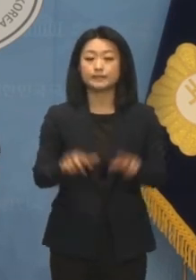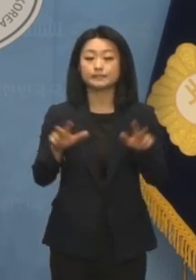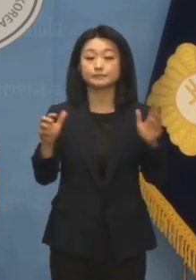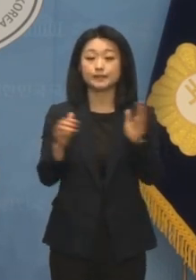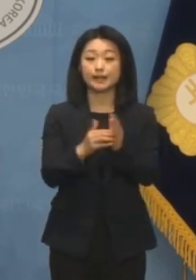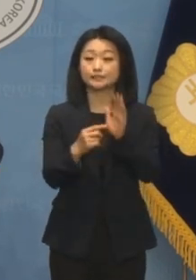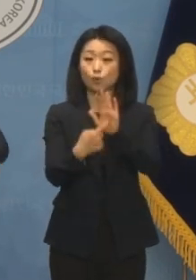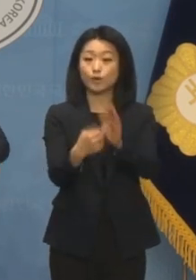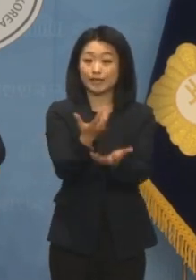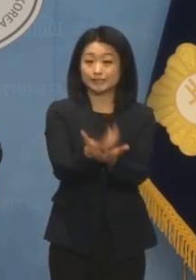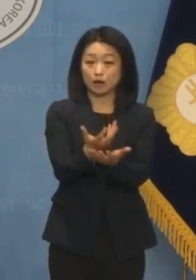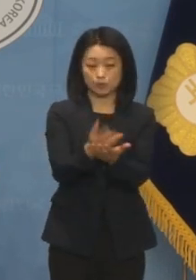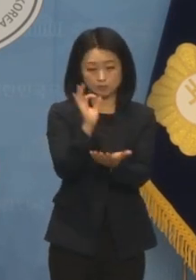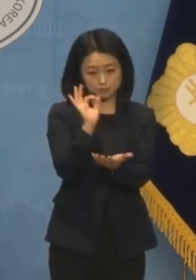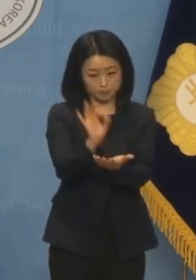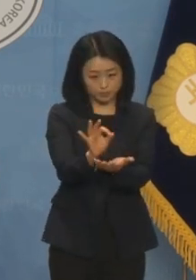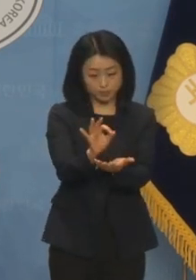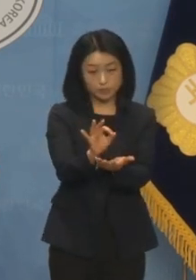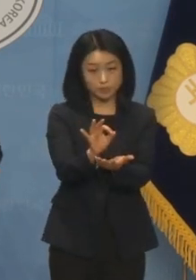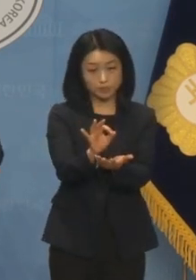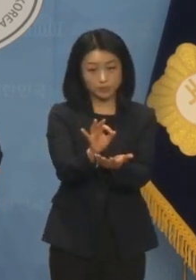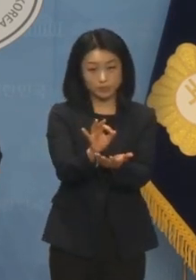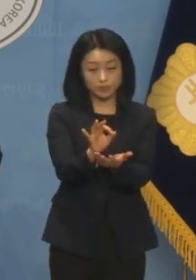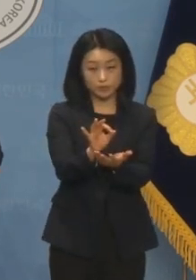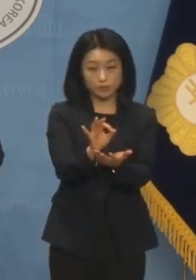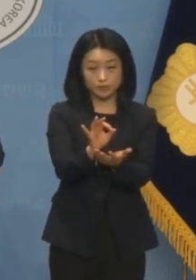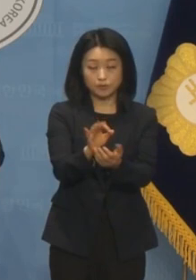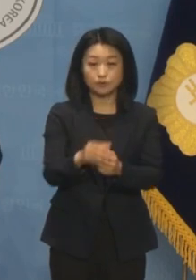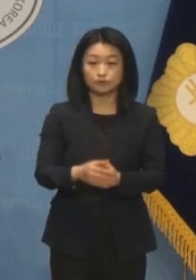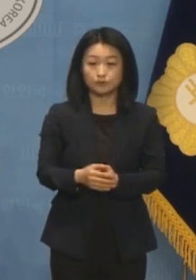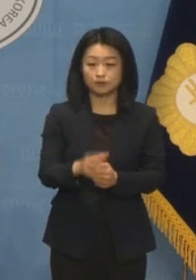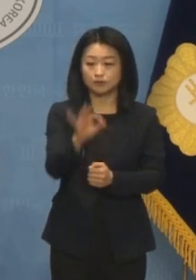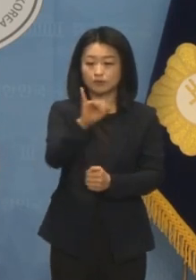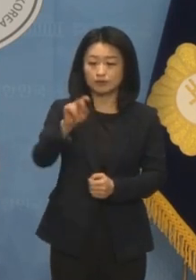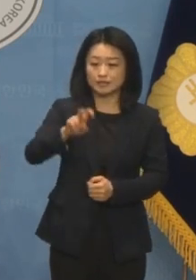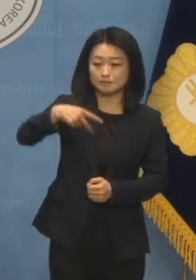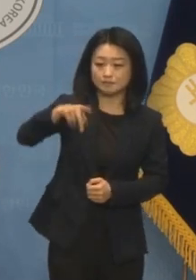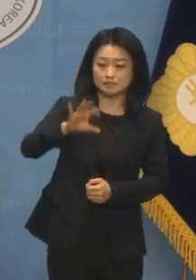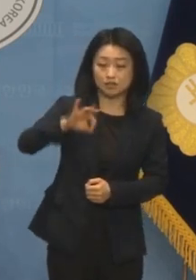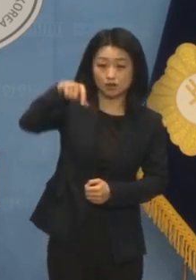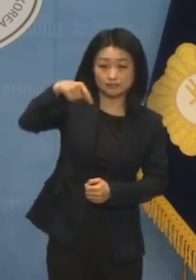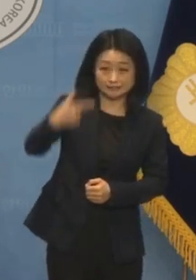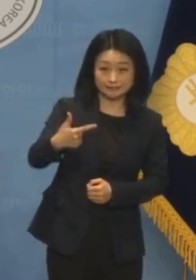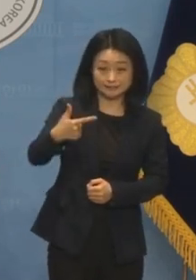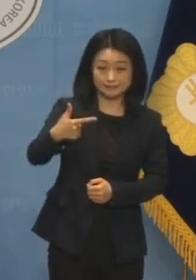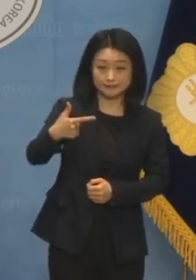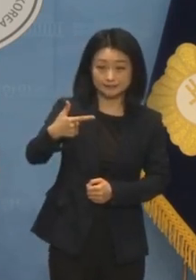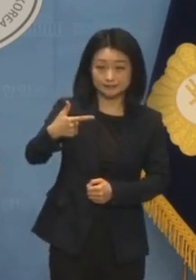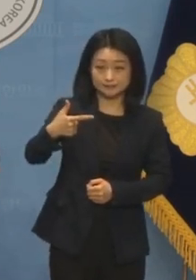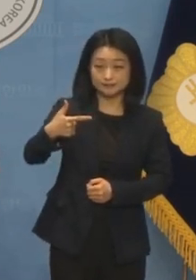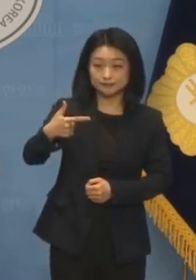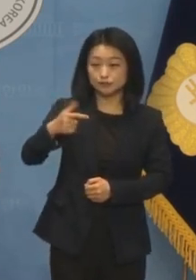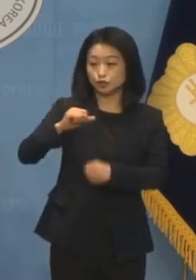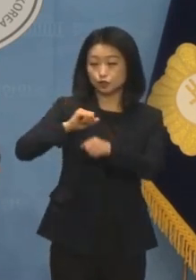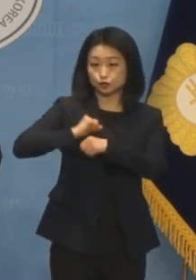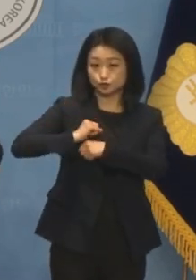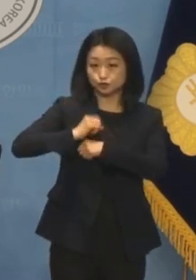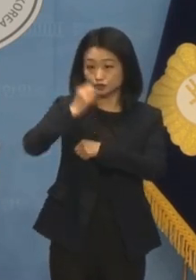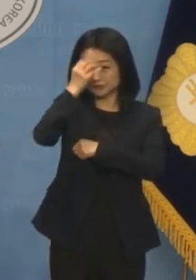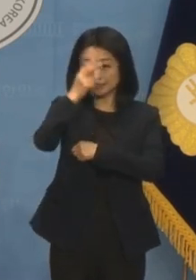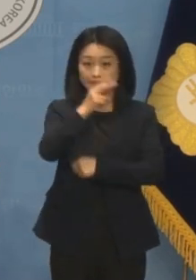지금까지 공개된 자료에 의하면 임성근 전 사단장은 입수 기피 그리고 수색 방식과